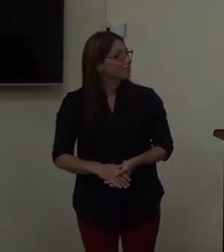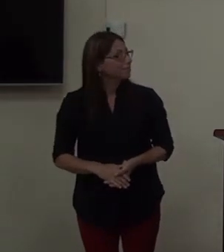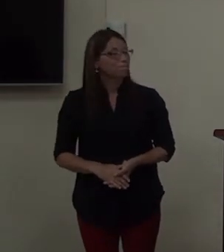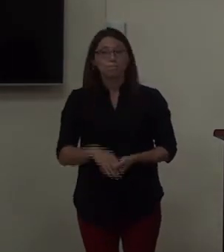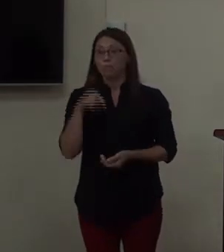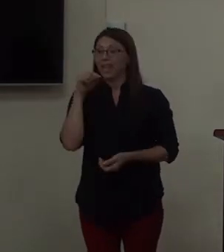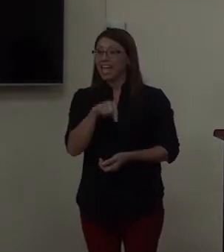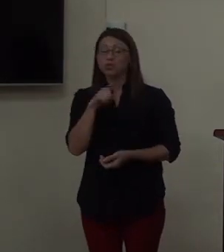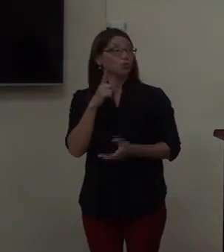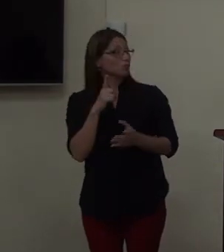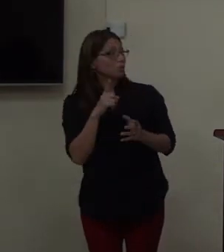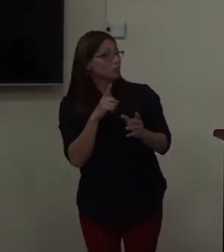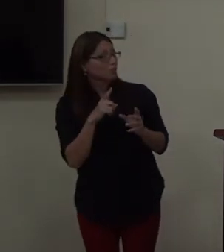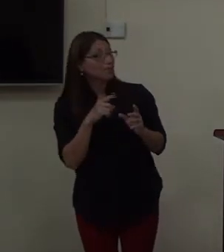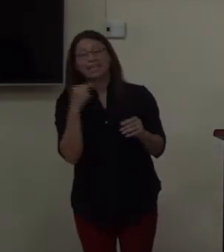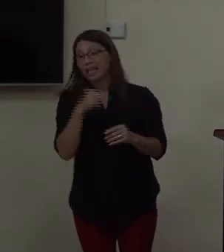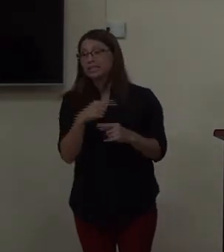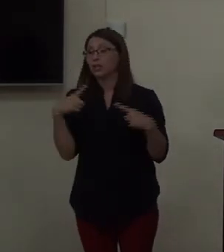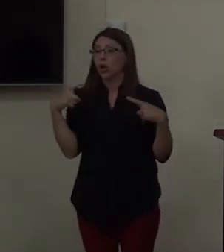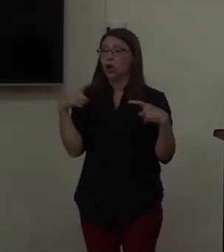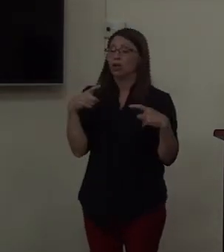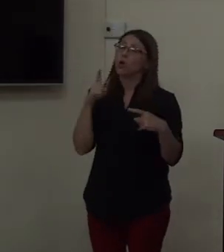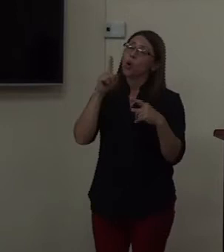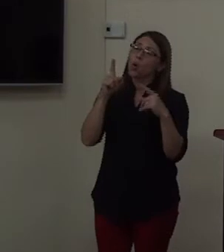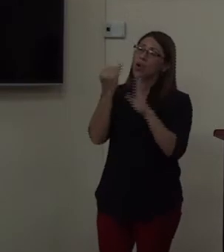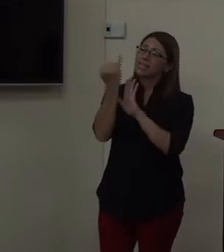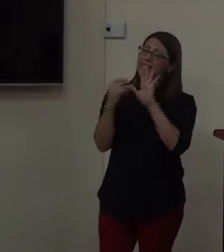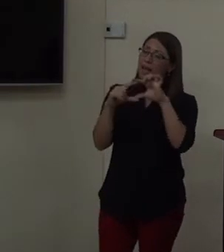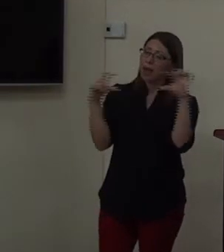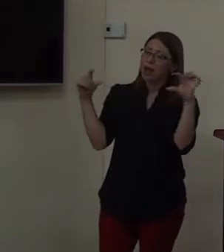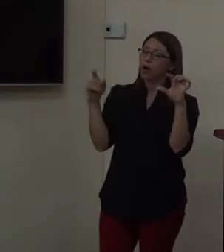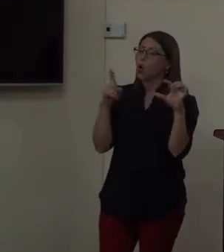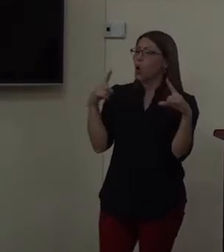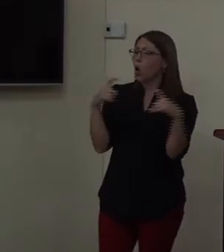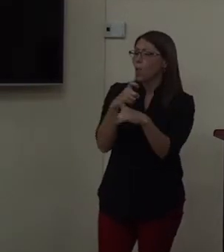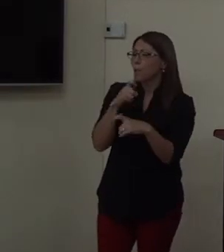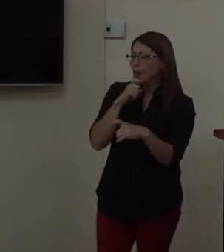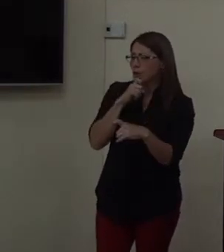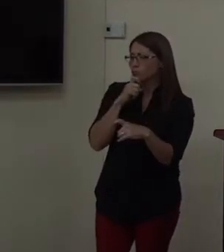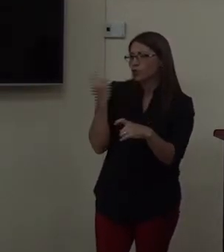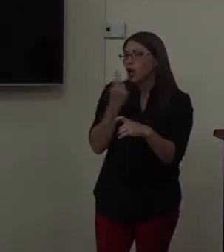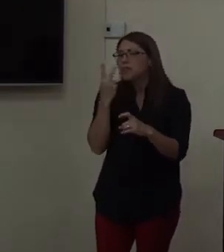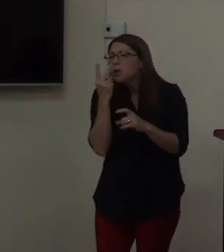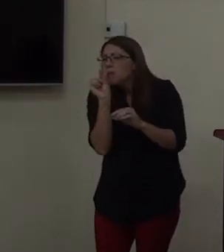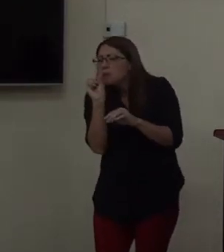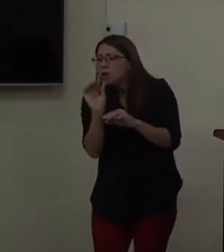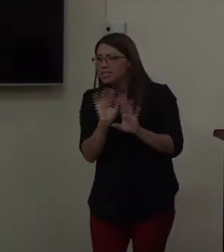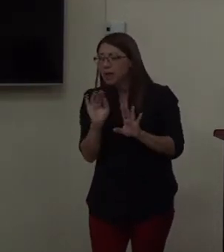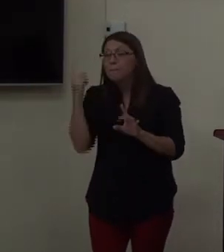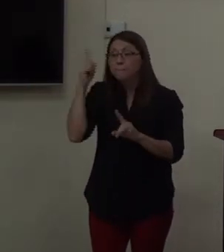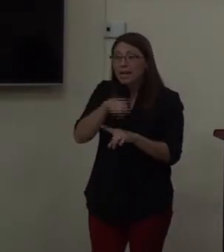Aquí es un esquema complejo, ¿verdad?, que solamente voy a ver por encima, pero para que se lleven una idea de cuál es la situación